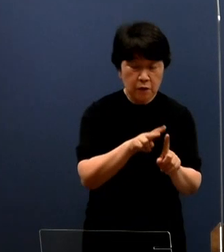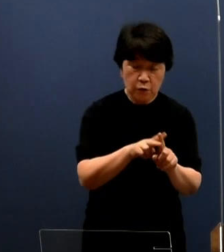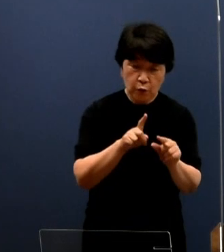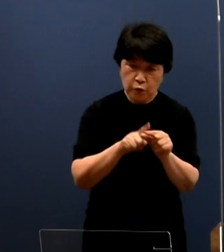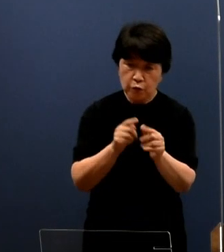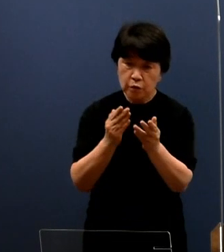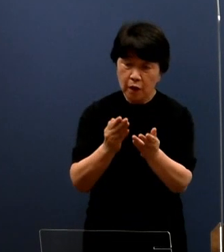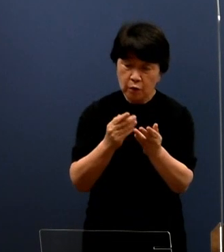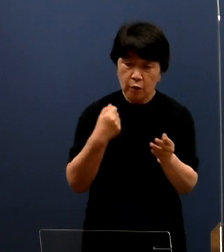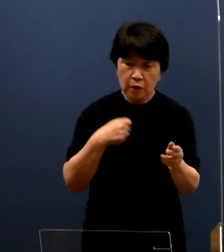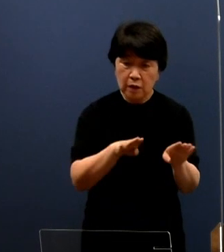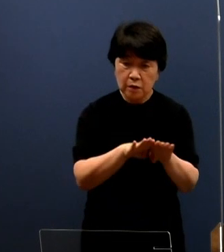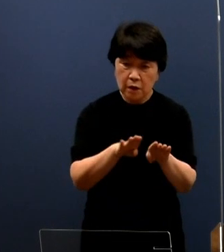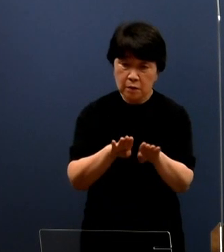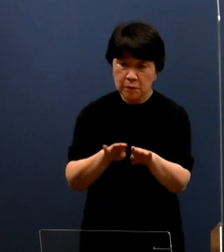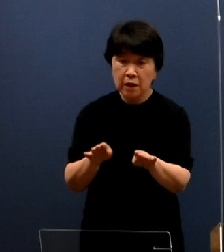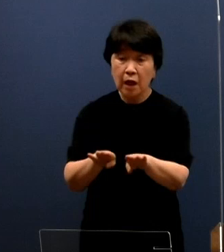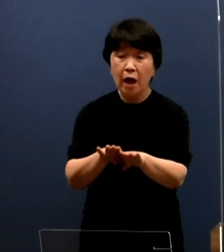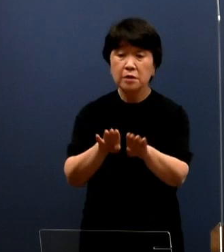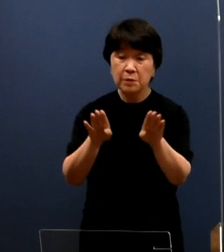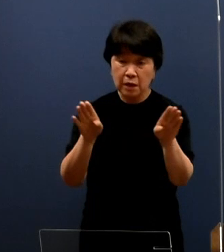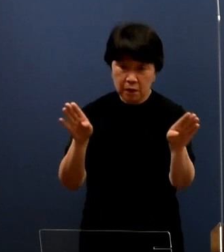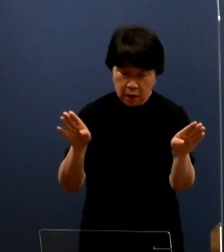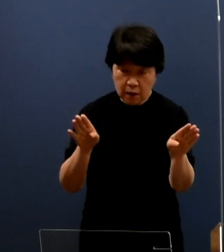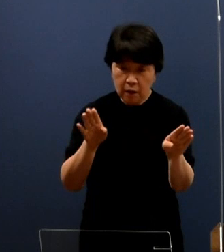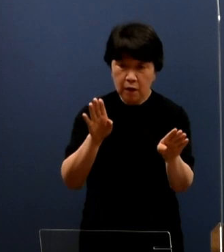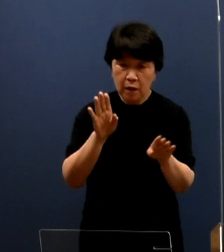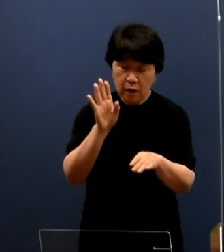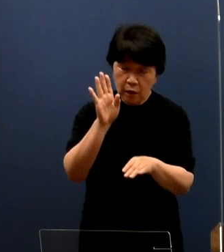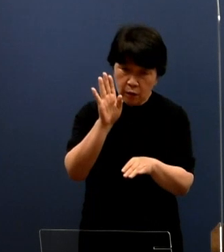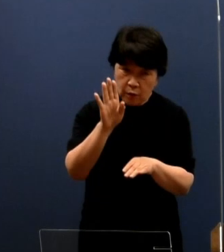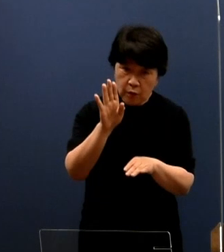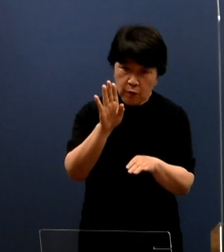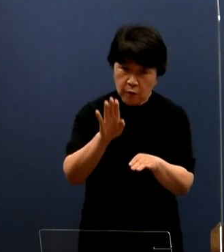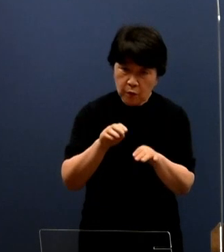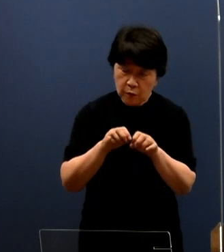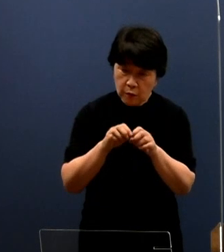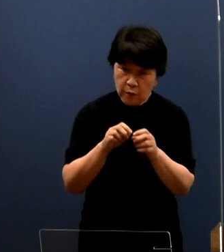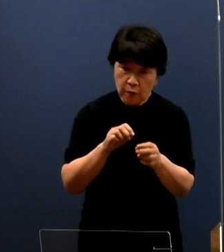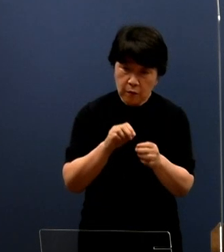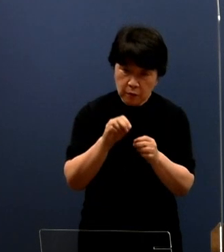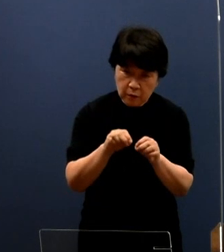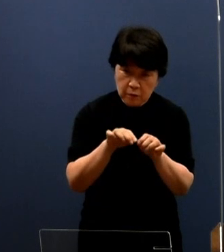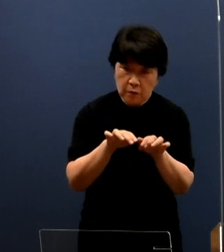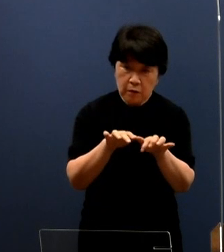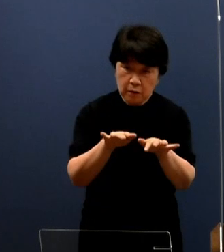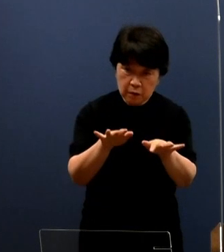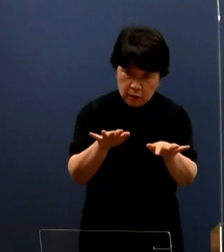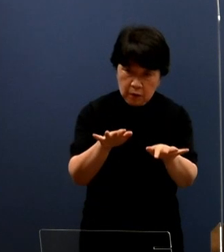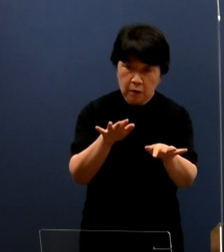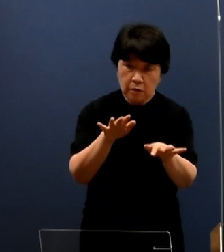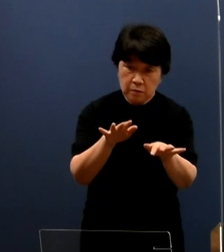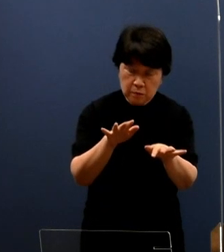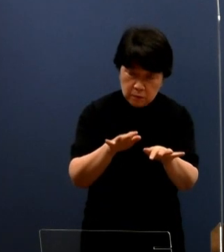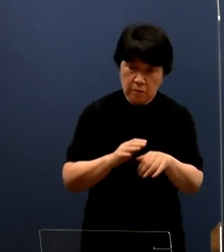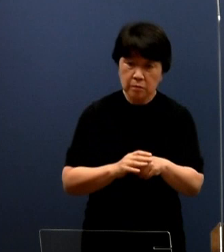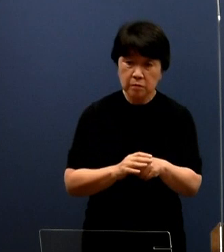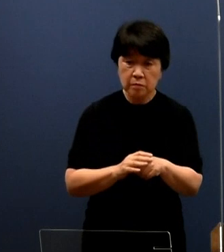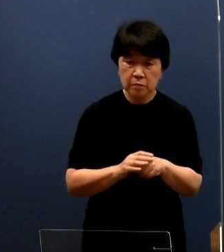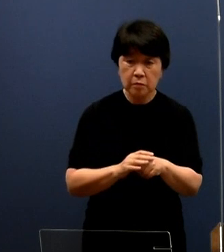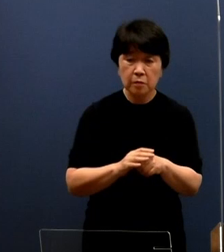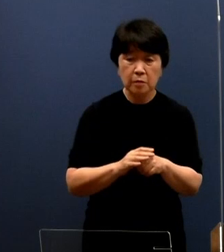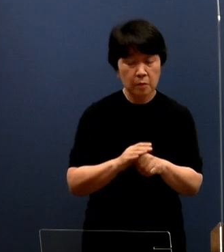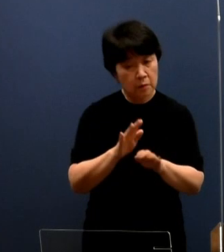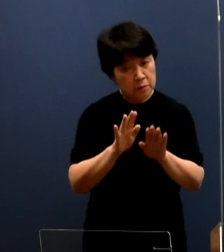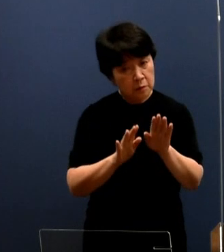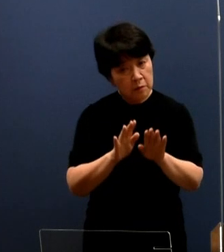ということを踏まえて今後の感染の推移についてなんですが、先ほどこの2週間ほどはちょっと増えるかもというお話があったと思う